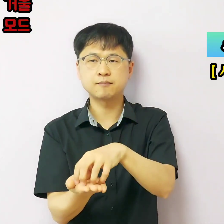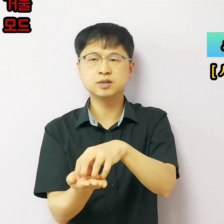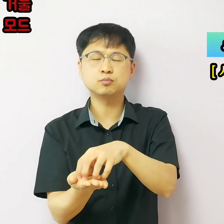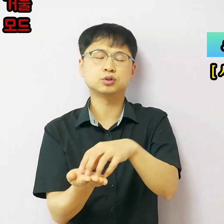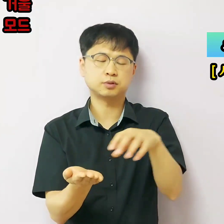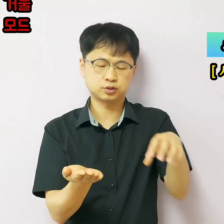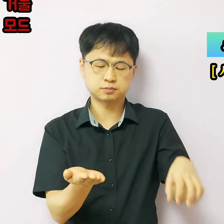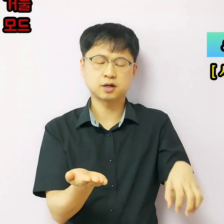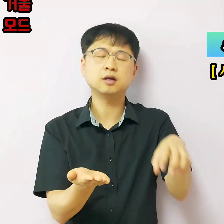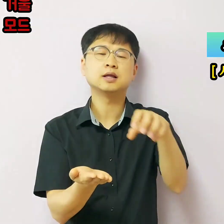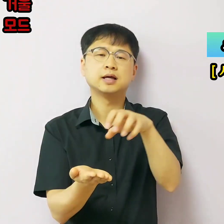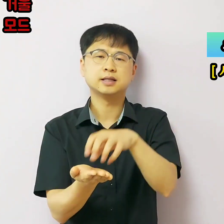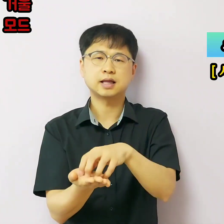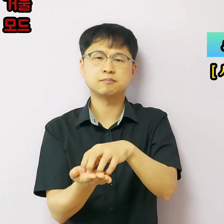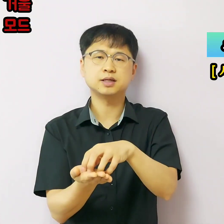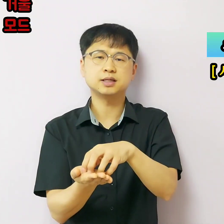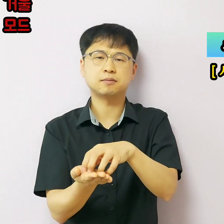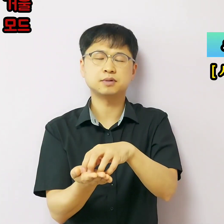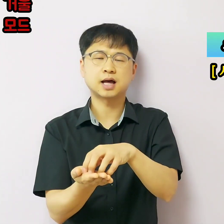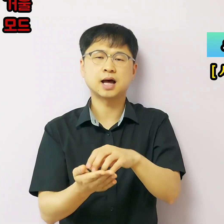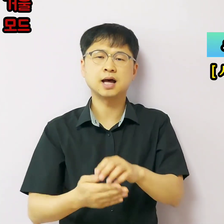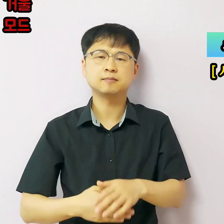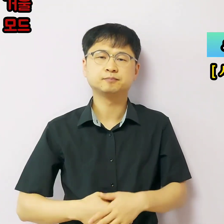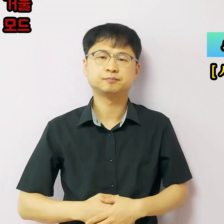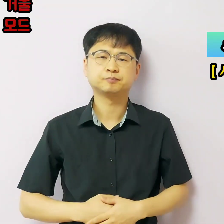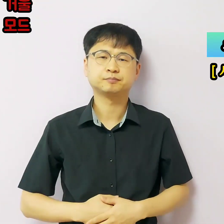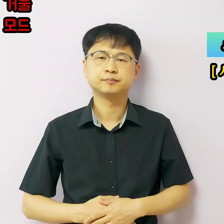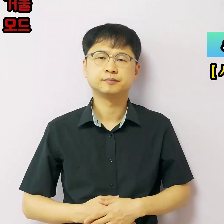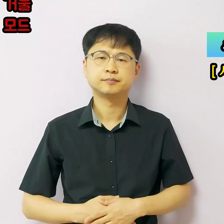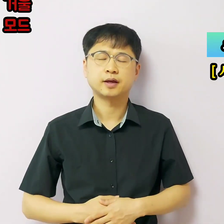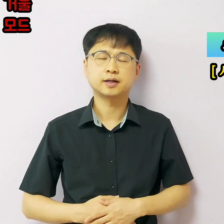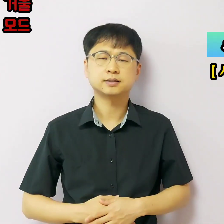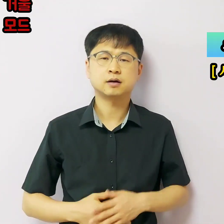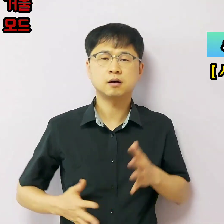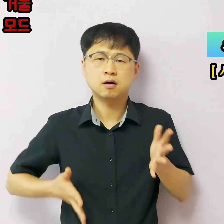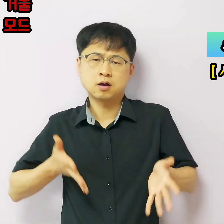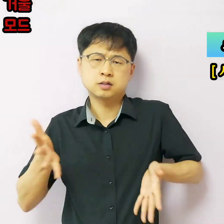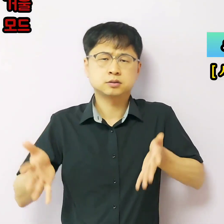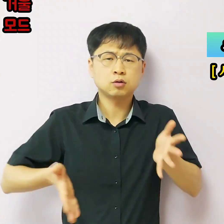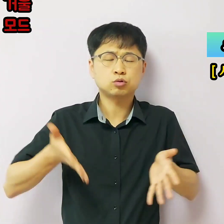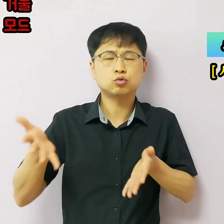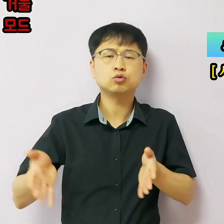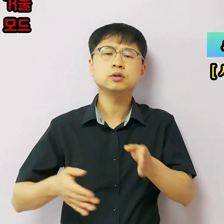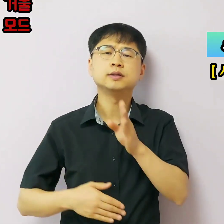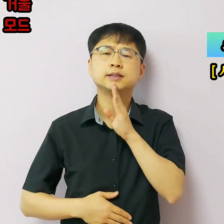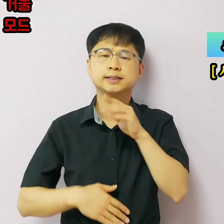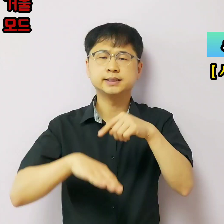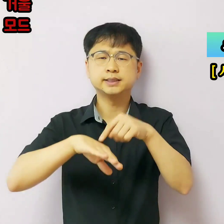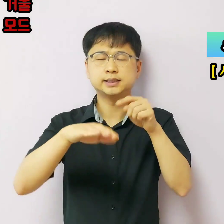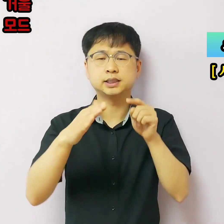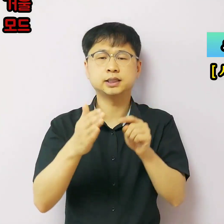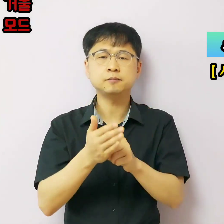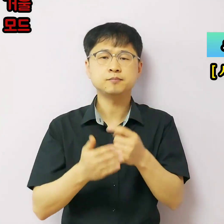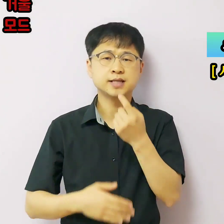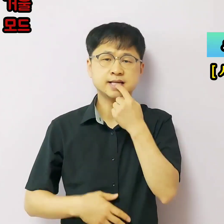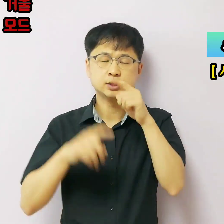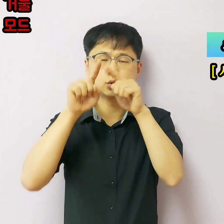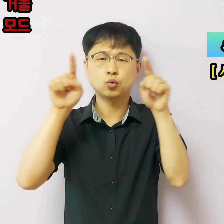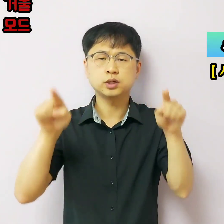담는 모습 해주시면 담긴이 됩니다. 네, 그래서 서툰, 진심,